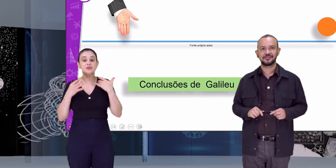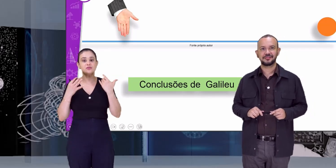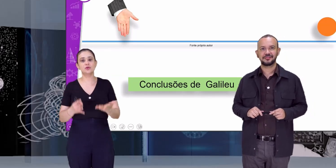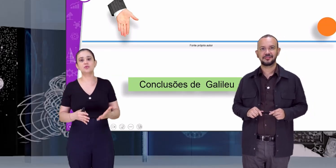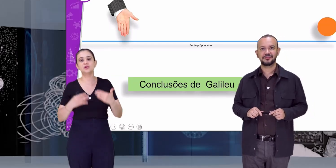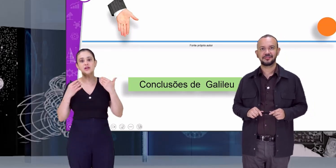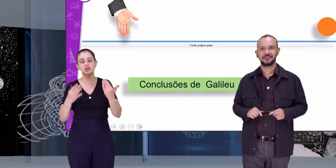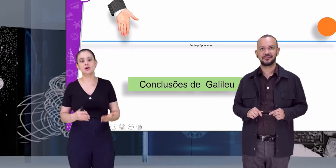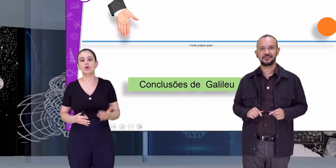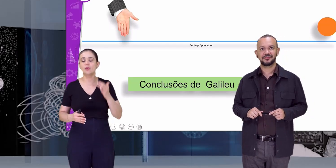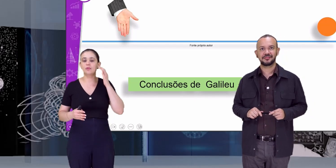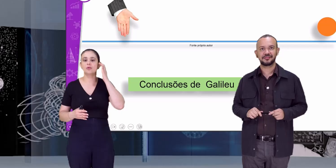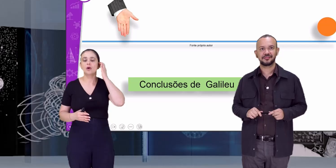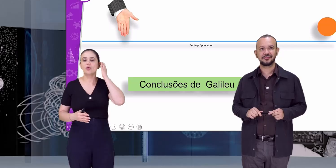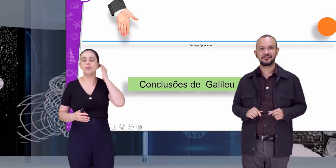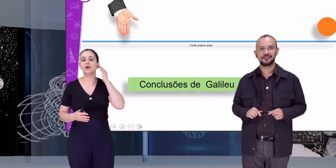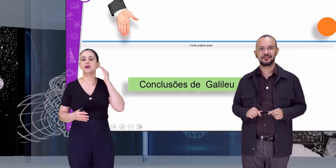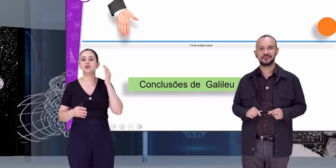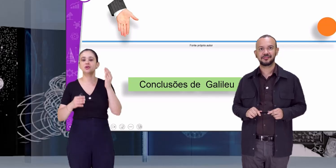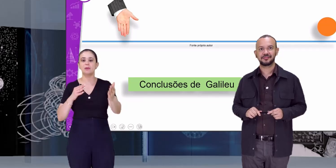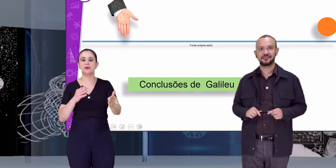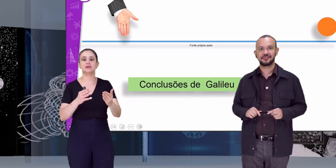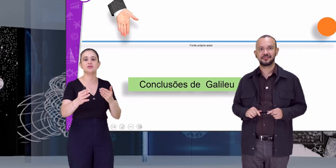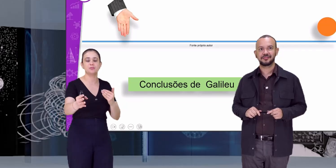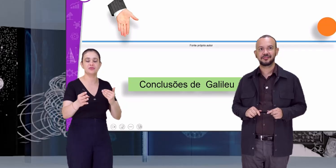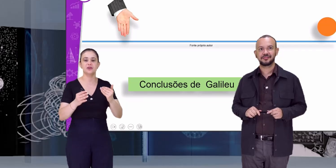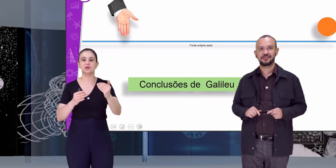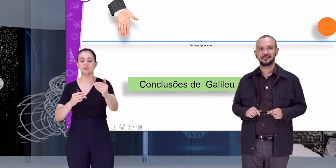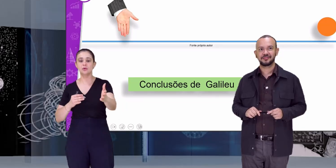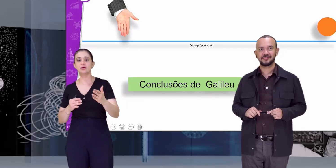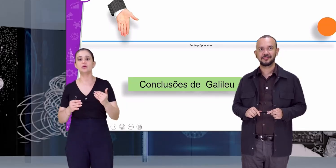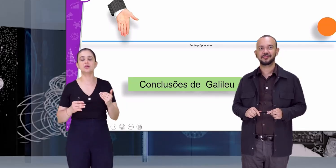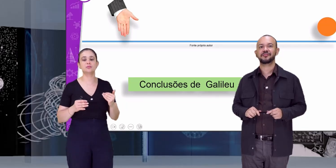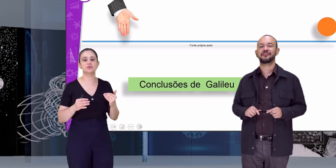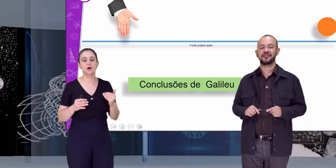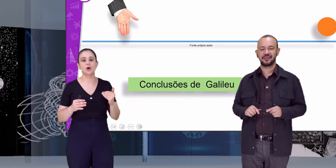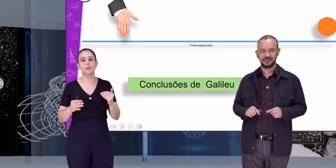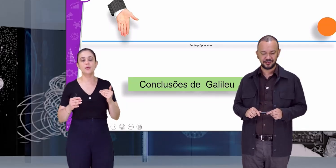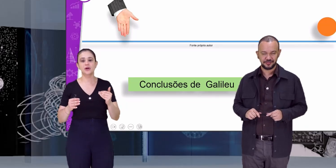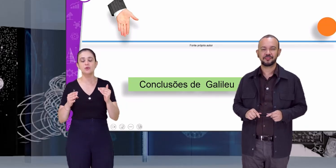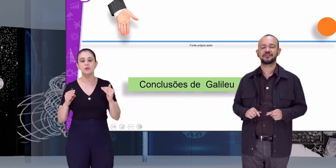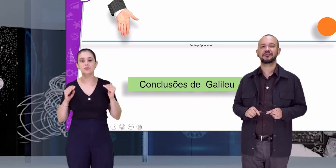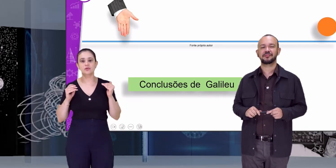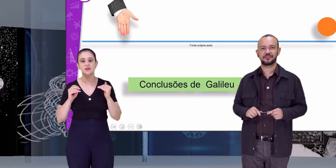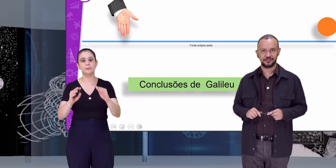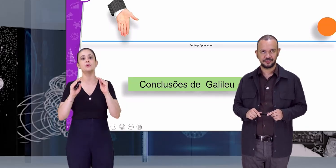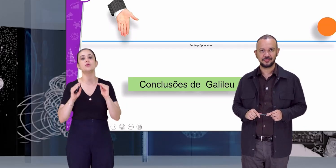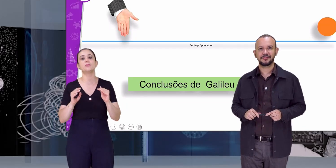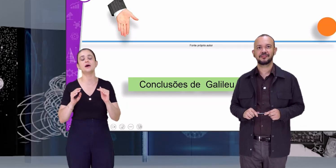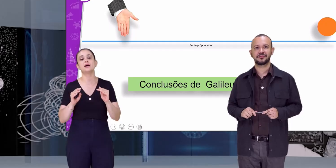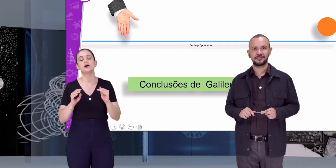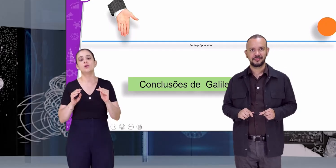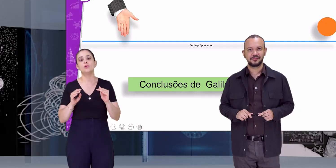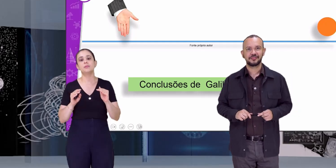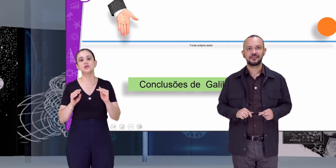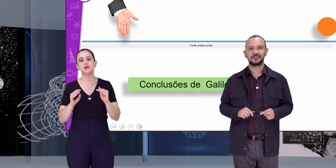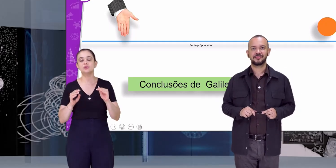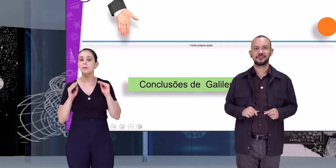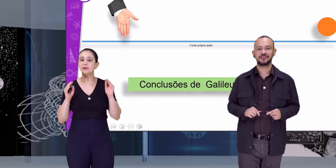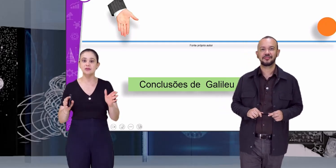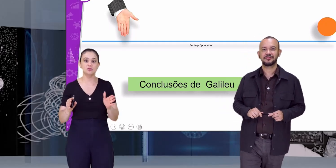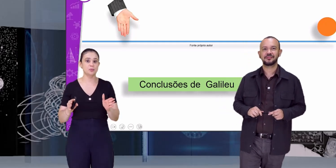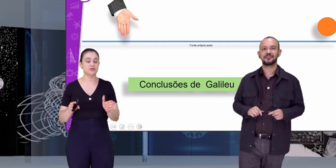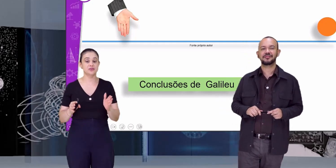entender muitas coisas do dia a dia, como o porquê a gente vai para trás ou para frente no ônibus, ou porquê que quando você empurra um